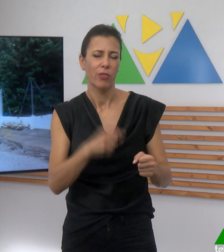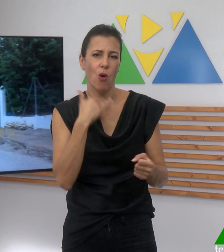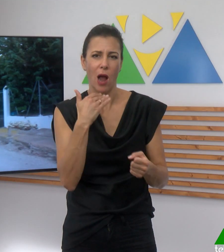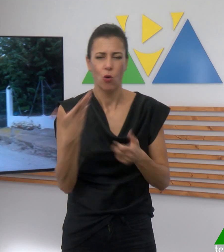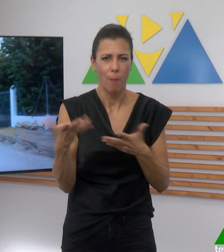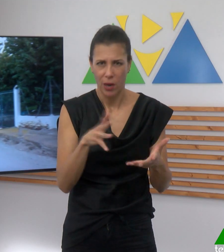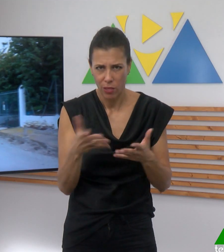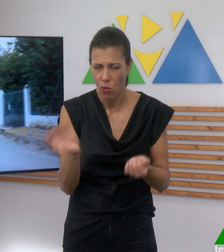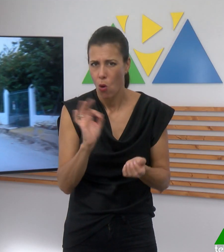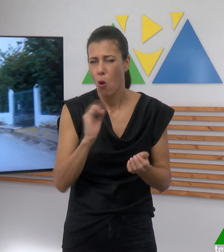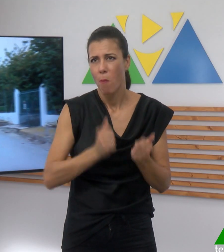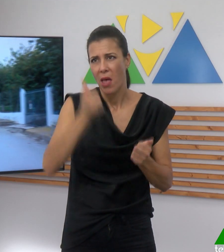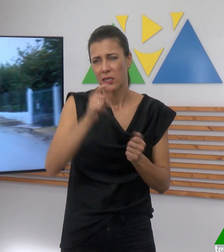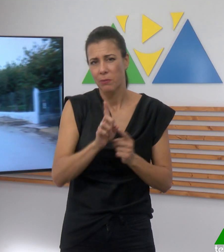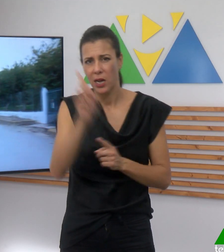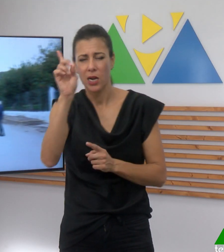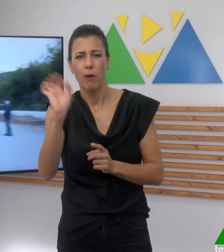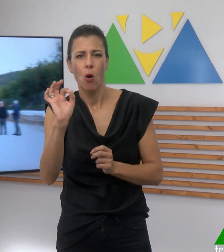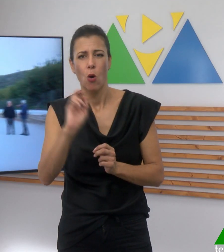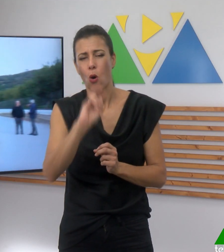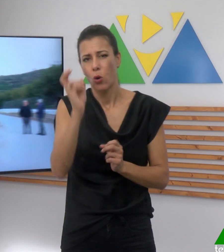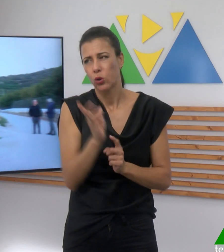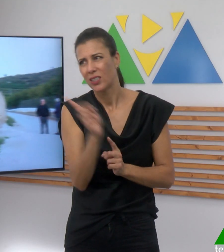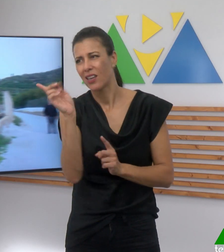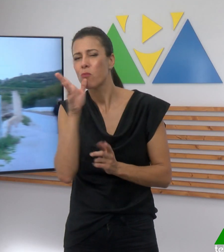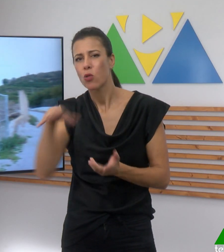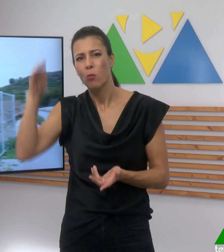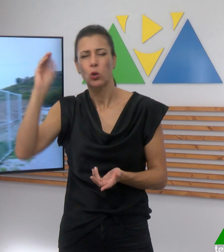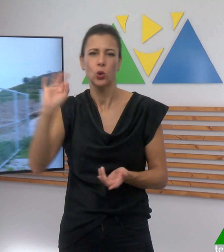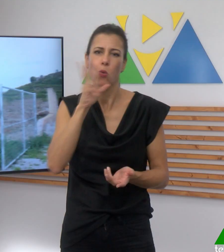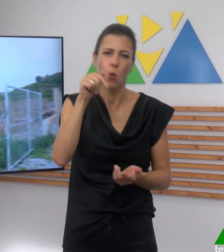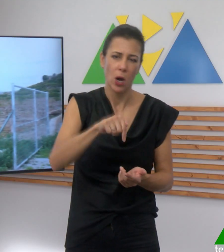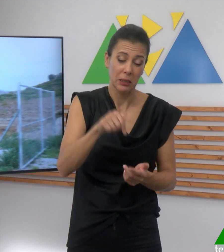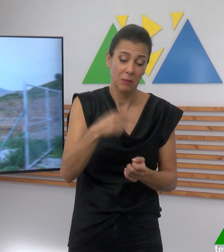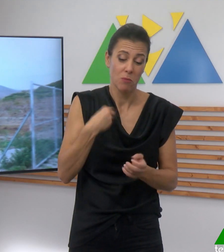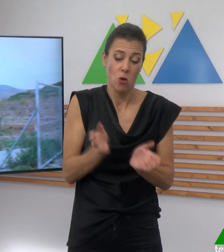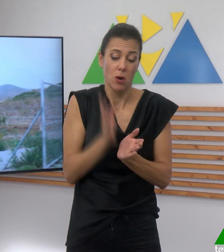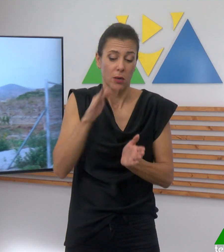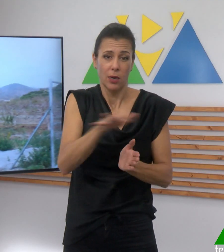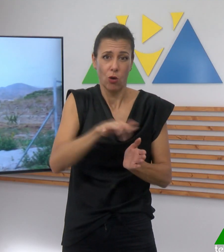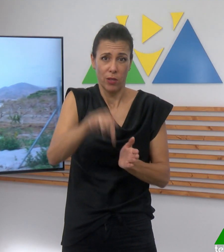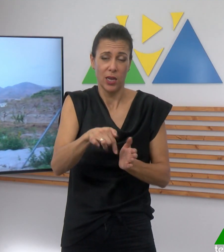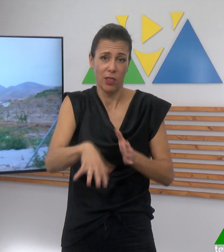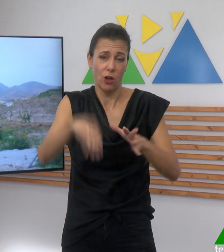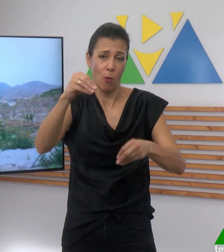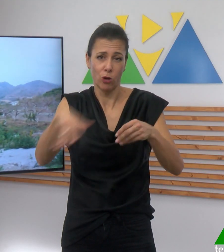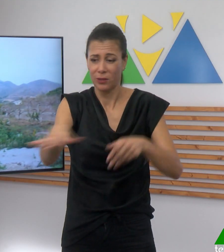o más para arriba al otro extremo de ese monte o en esta en este Recodo que tenemos aquí de los montes es lo más